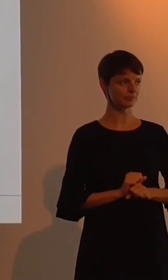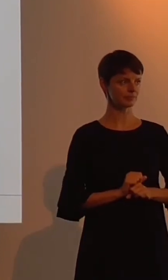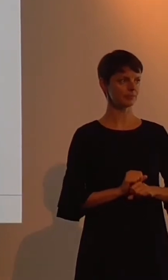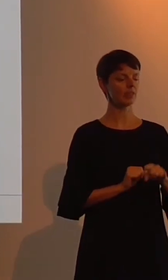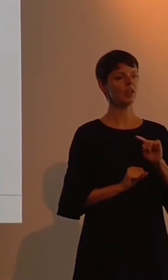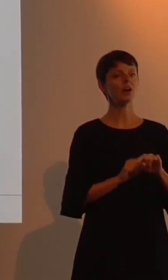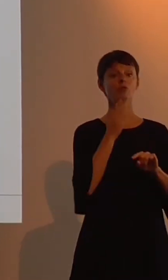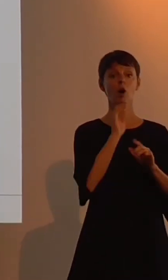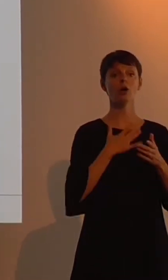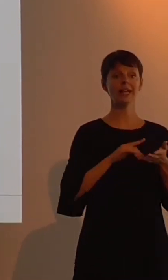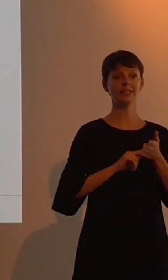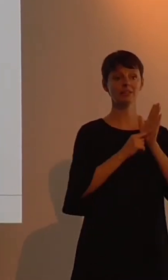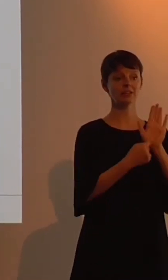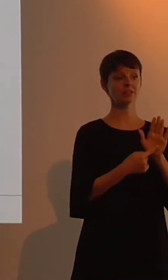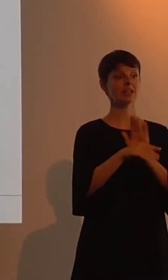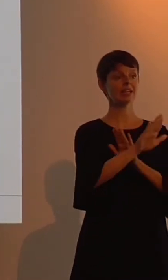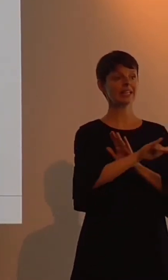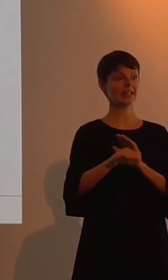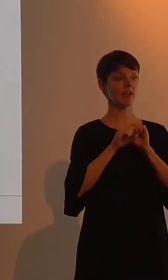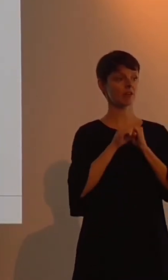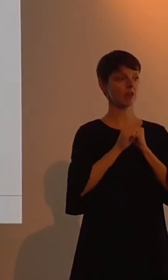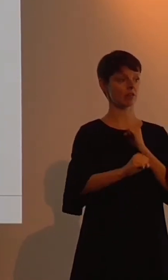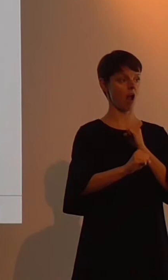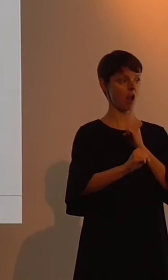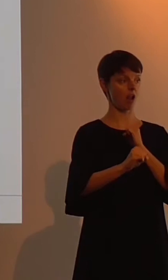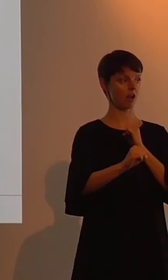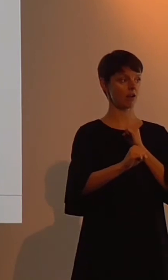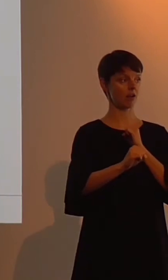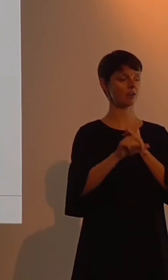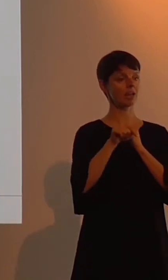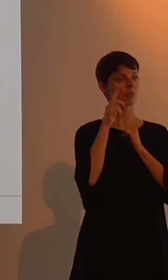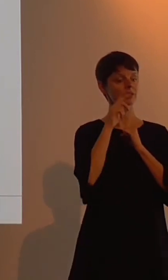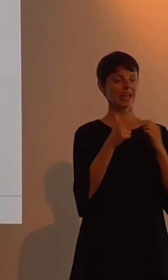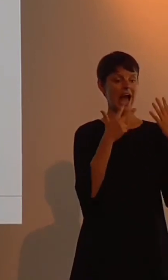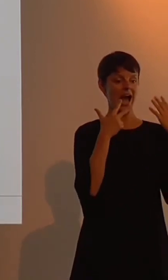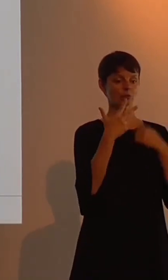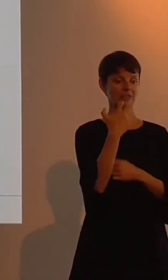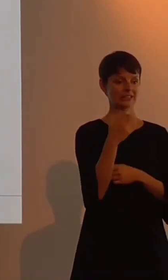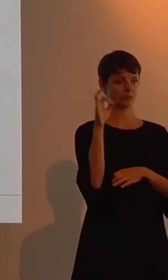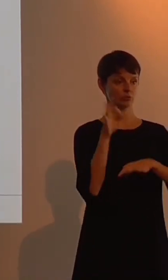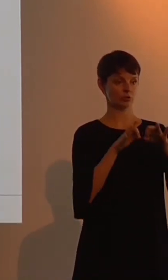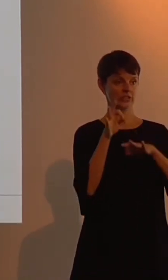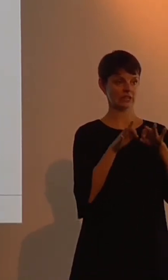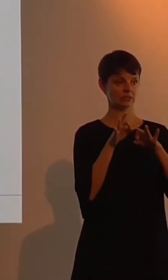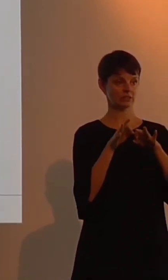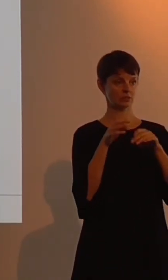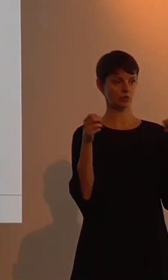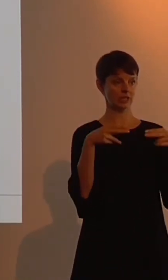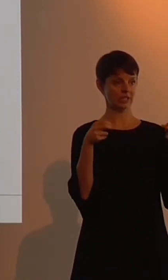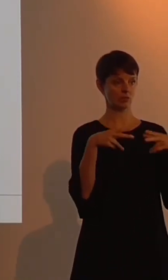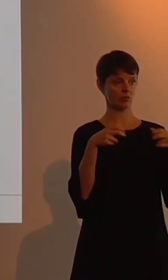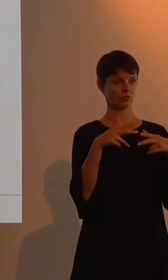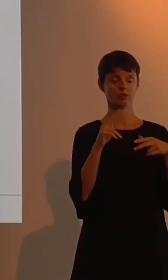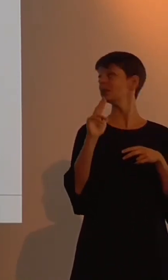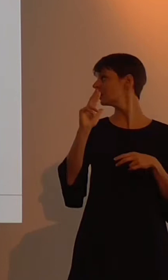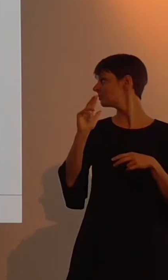live zu unterhalten. Auf dem Kinderkanal. Vielen Dank an die Kollegen, die das hier auch so reißen. Machen diese Titel ist es aufwendiger, live zu unterhalten, als